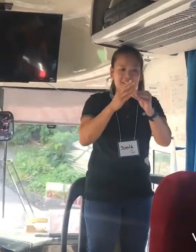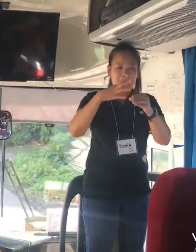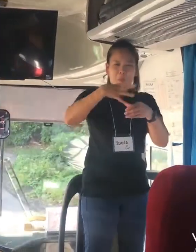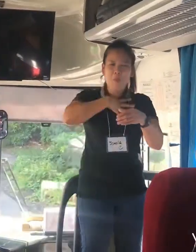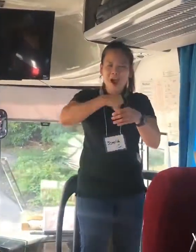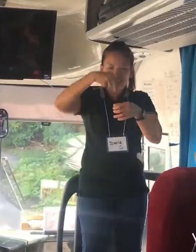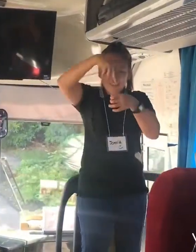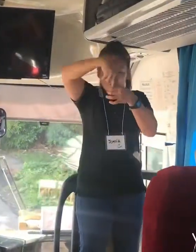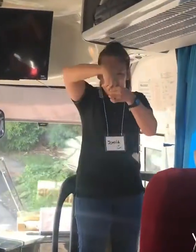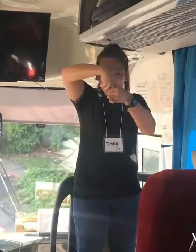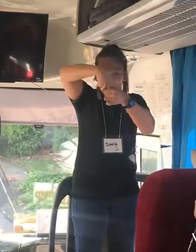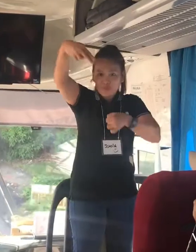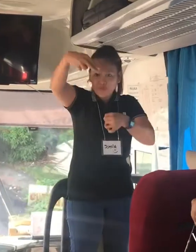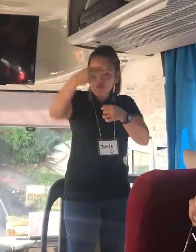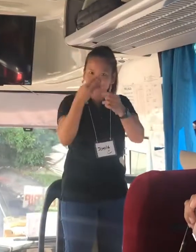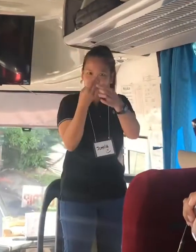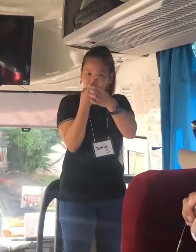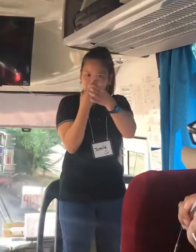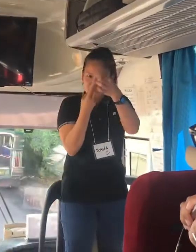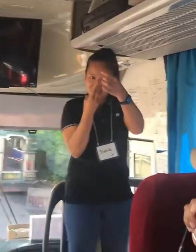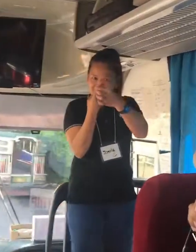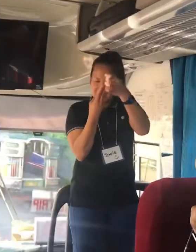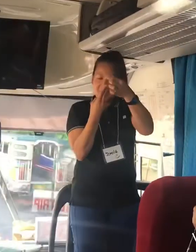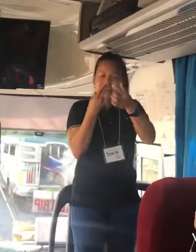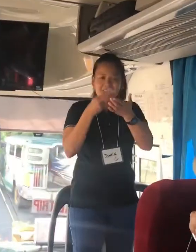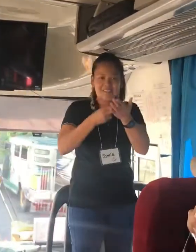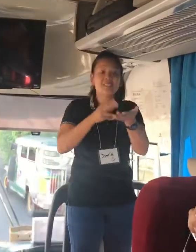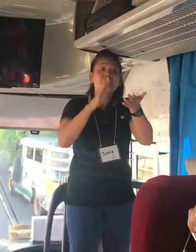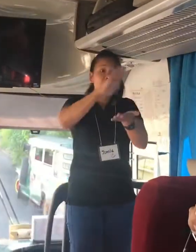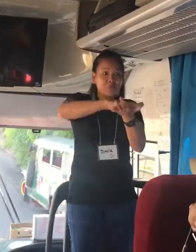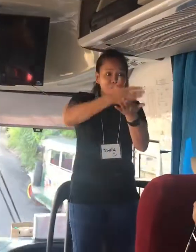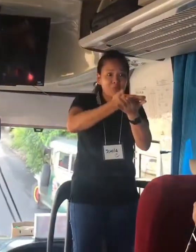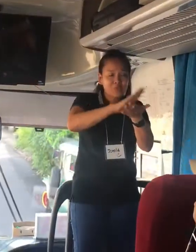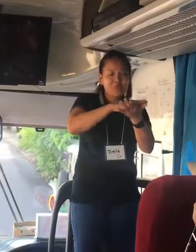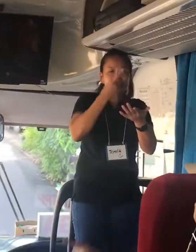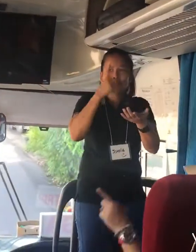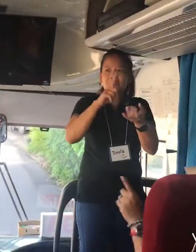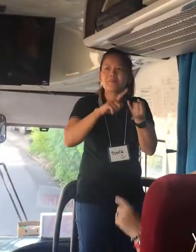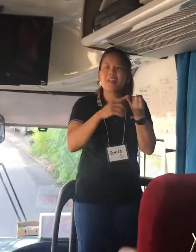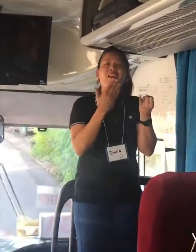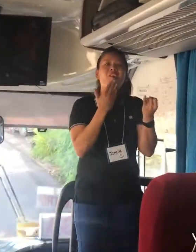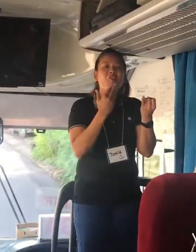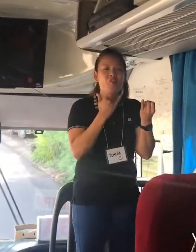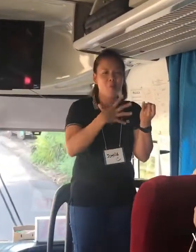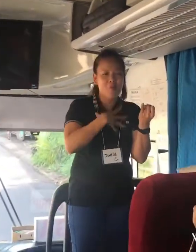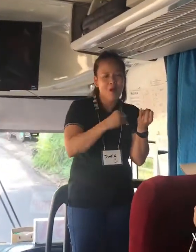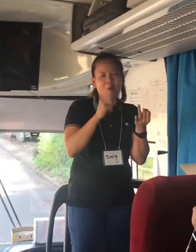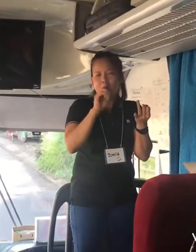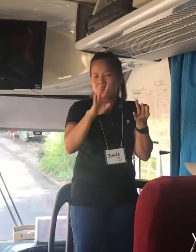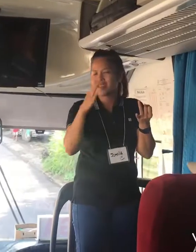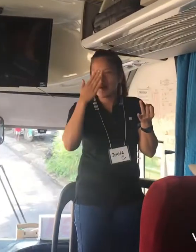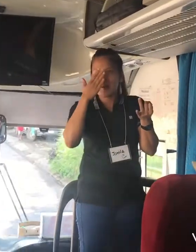Yun naman pong shell, merong nut sa loob na kulay puti. Yung kulay puti ito, niluluto, ginalagyan ng asukal,